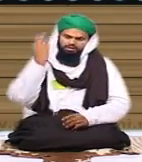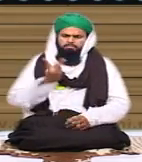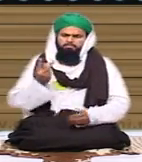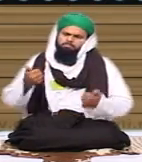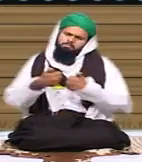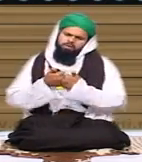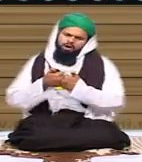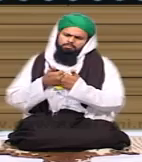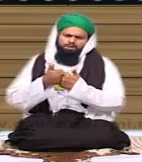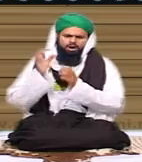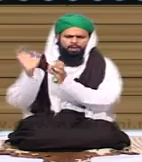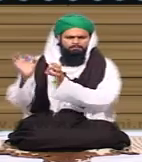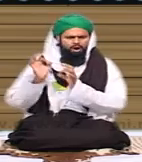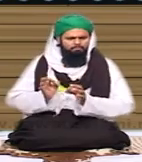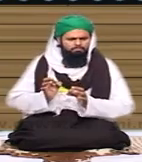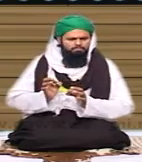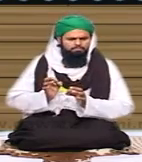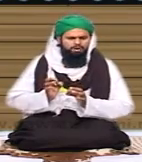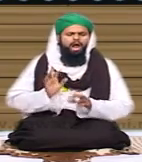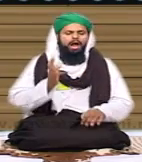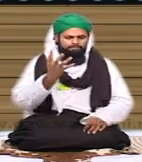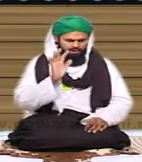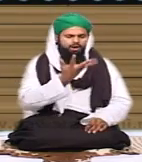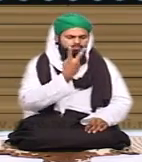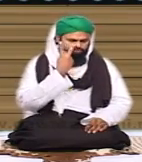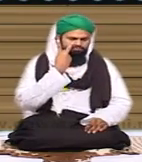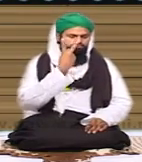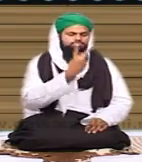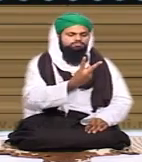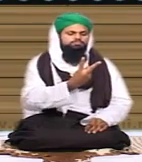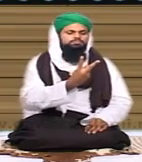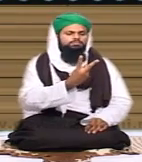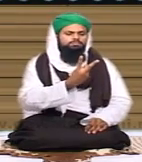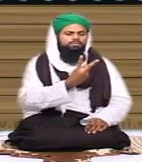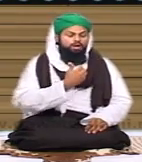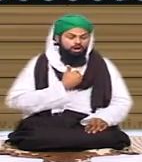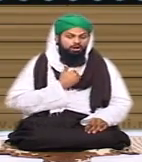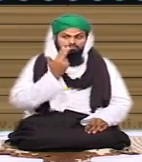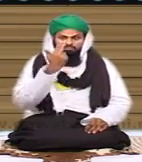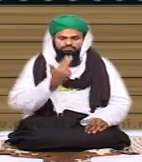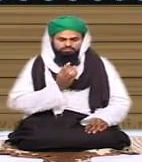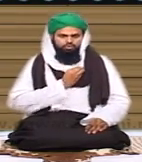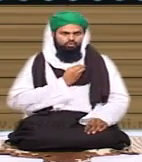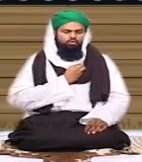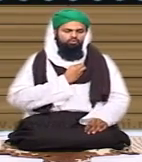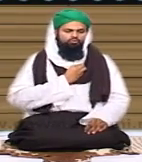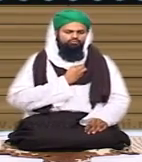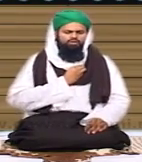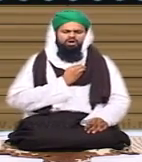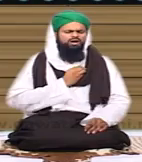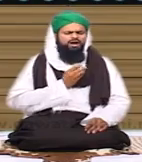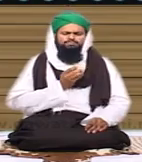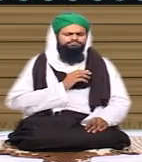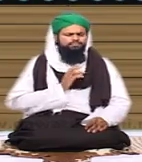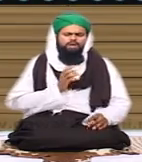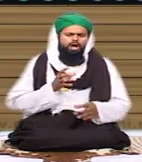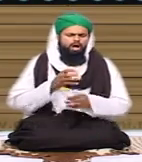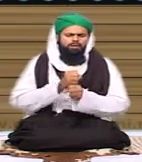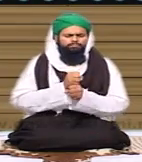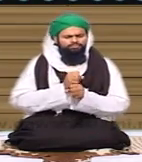आसार नहीं होते। तो मेरे प्यारे भाइयों, कभी कभी ये आसार दिखाए जाते हमारी इबरत के लिए, आम तौर पर ये नहीं दिखाए